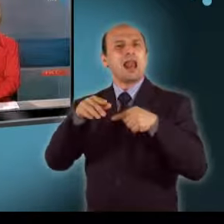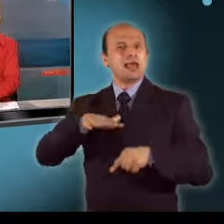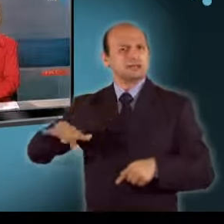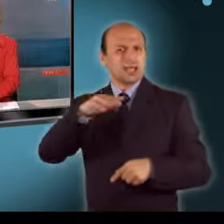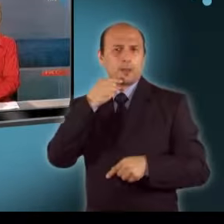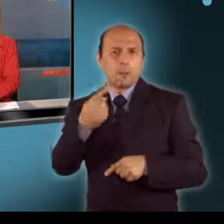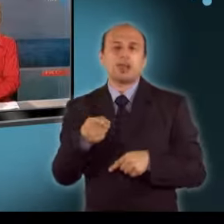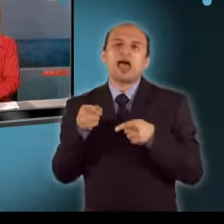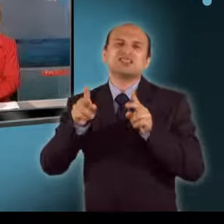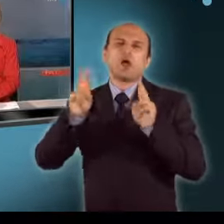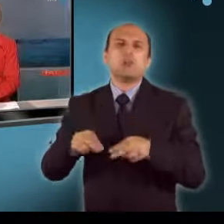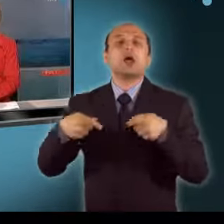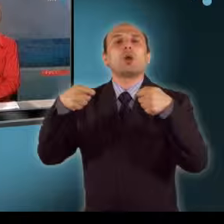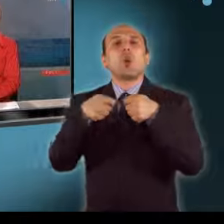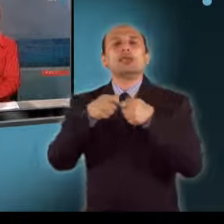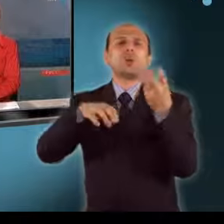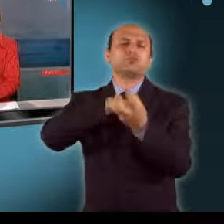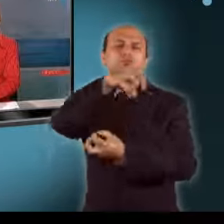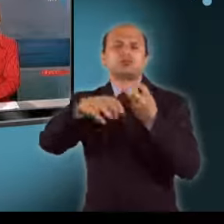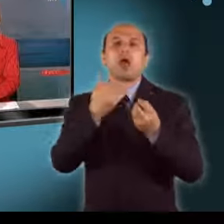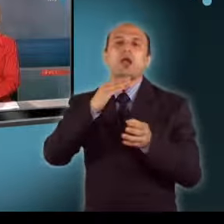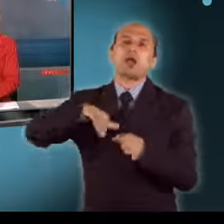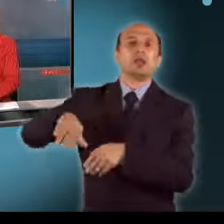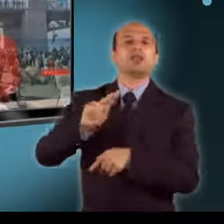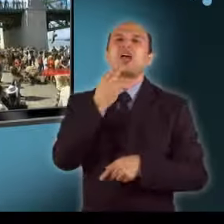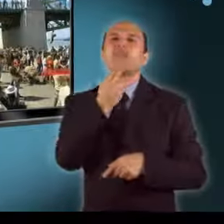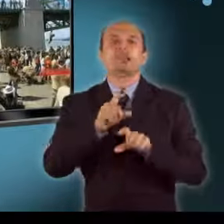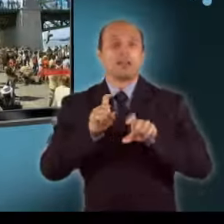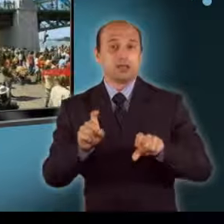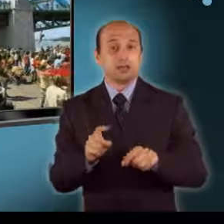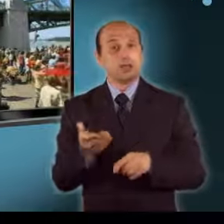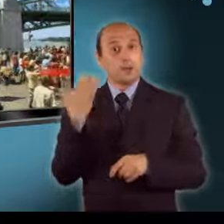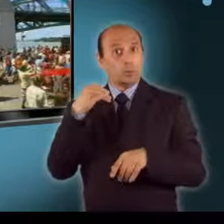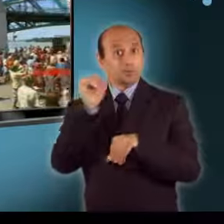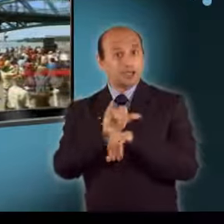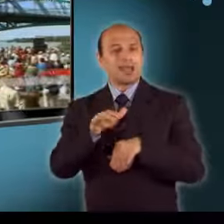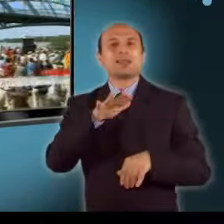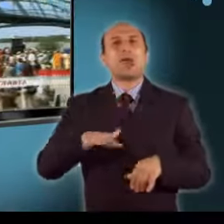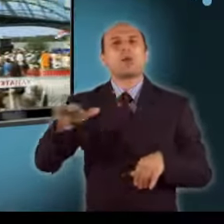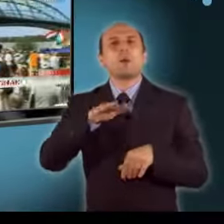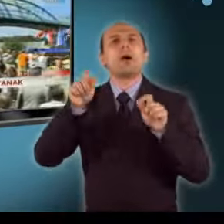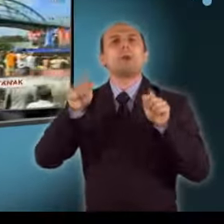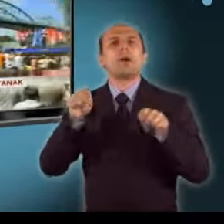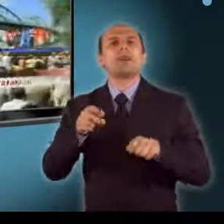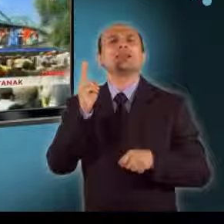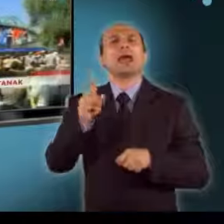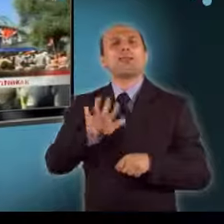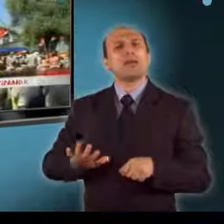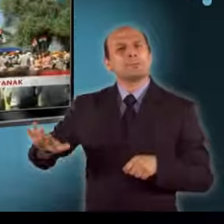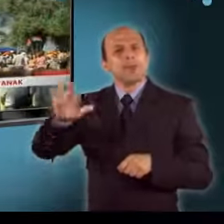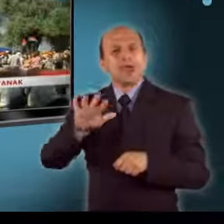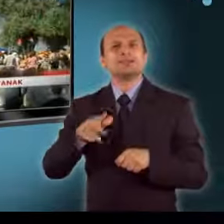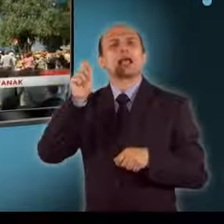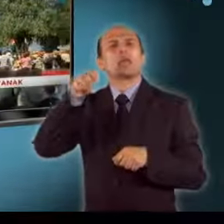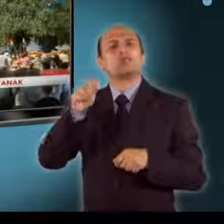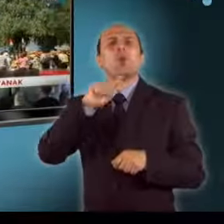a koalíció botrányairól akarják elterelni a figyelmet. A Fidesz elnöke múlt héten az Európai Parlament Kárpát-medencét képviselő magyar